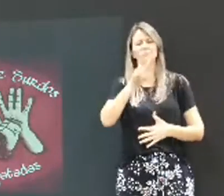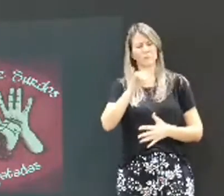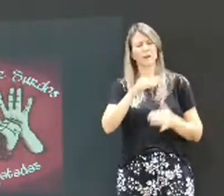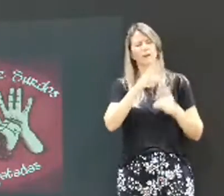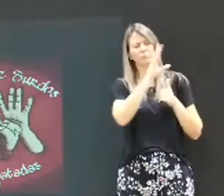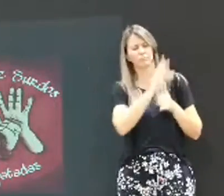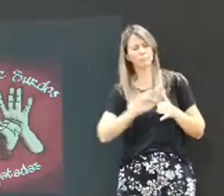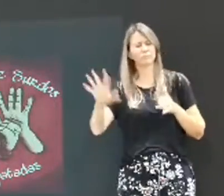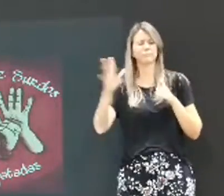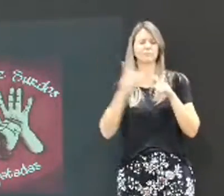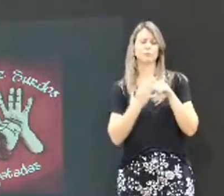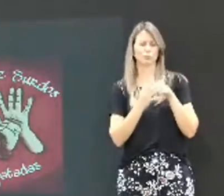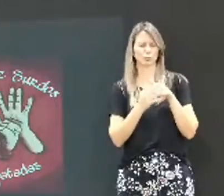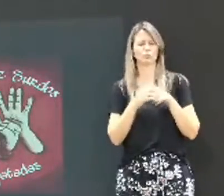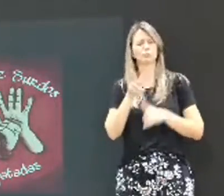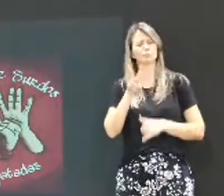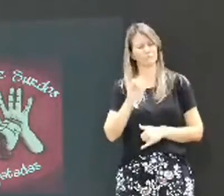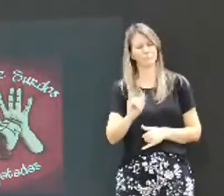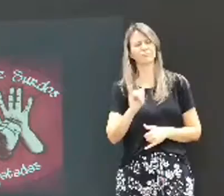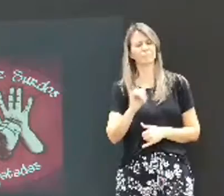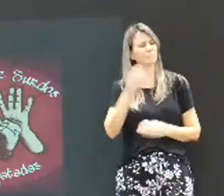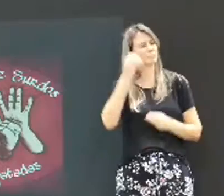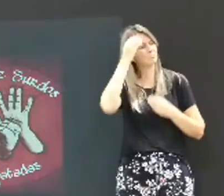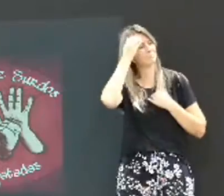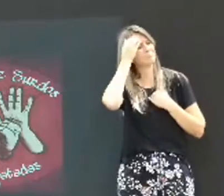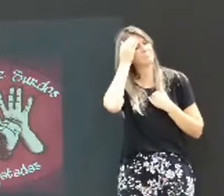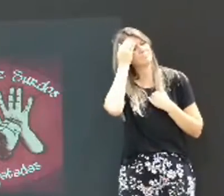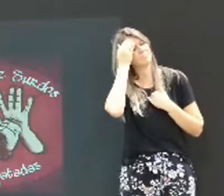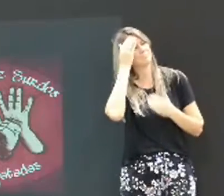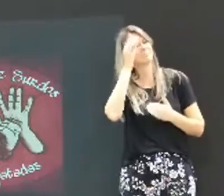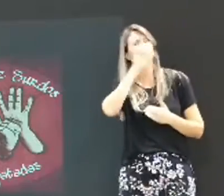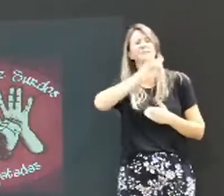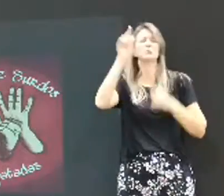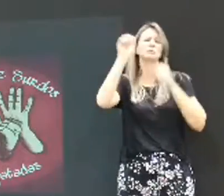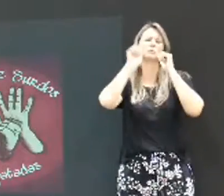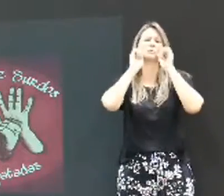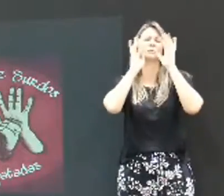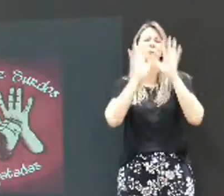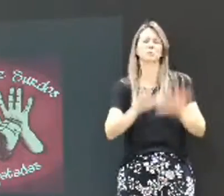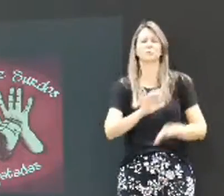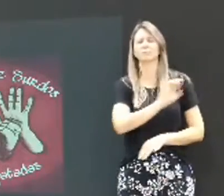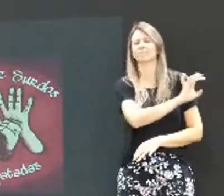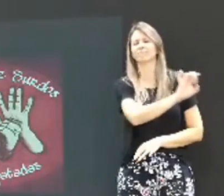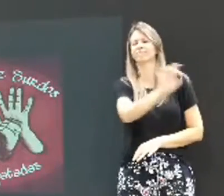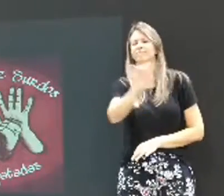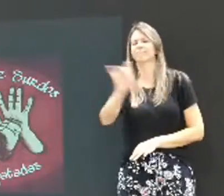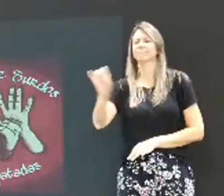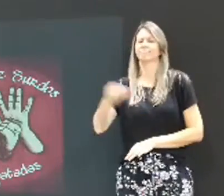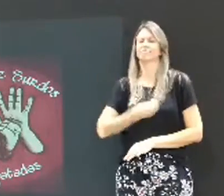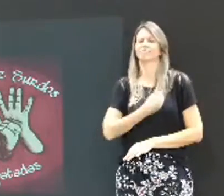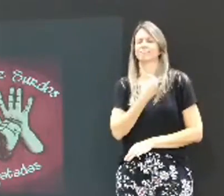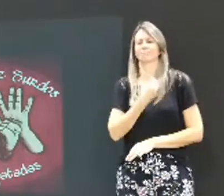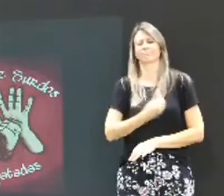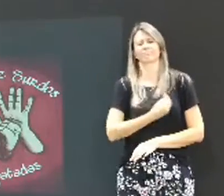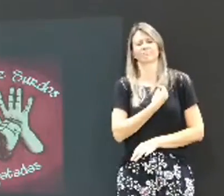Que estão, pode também curtir, compartilhar. Agradecemos a todos, a cada pessoa que está